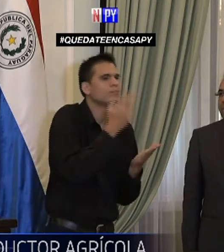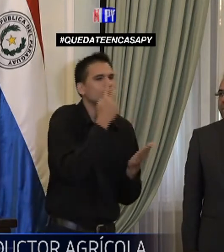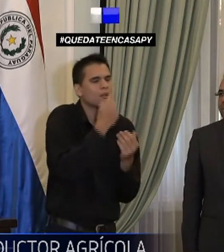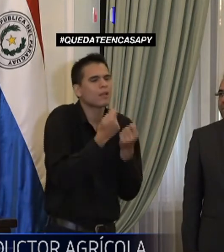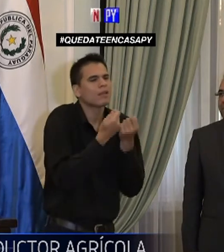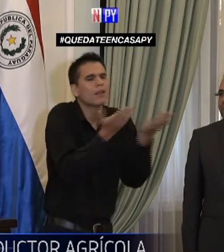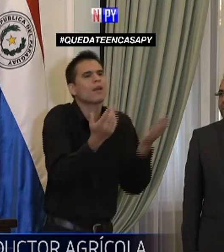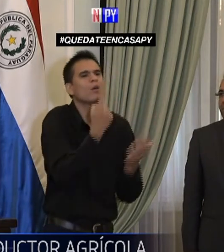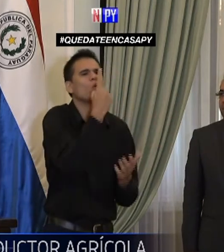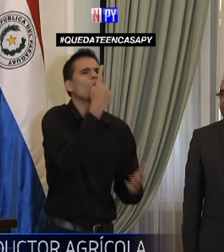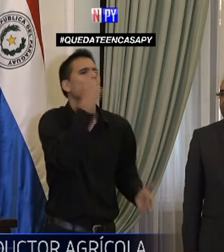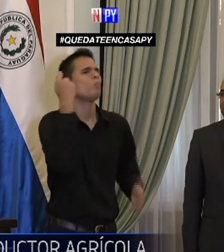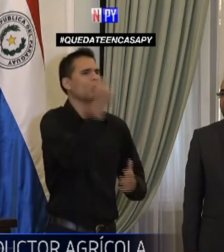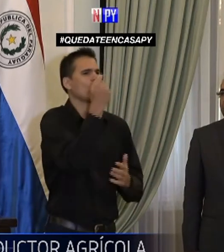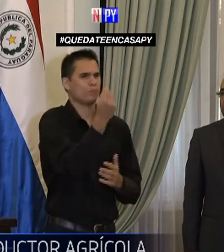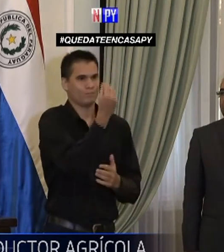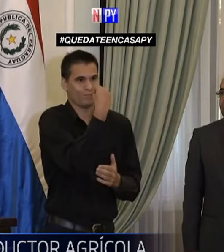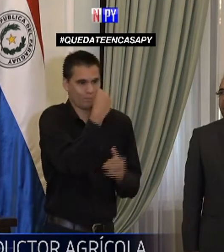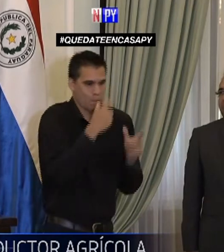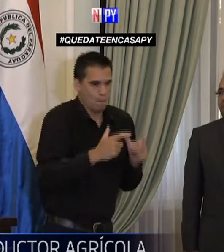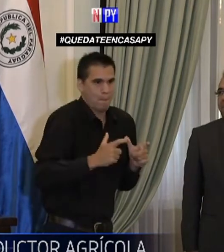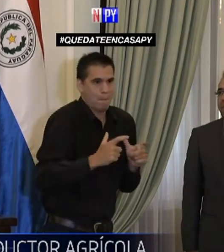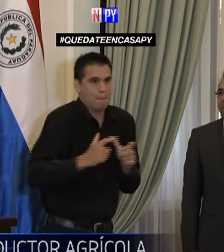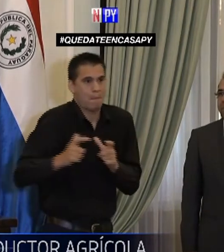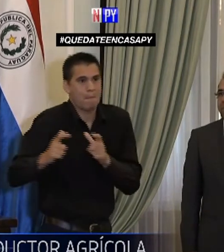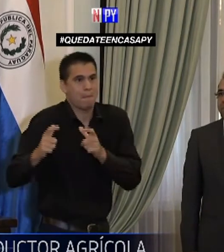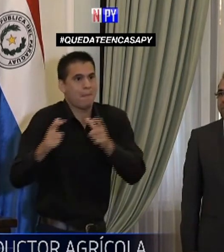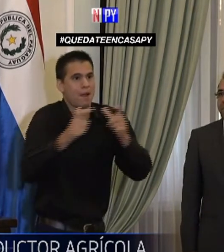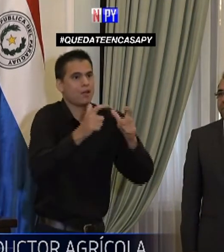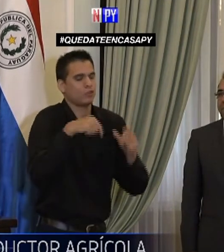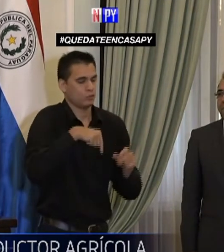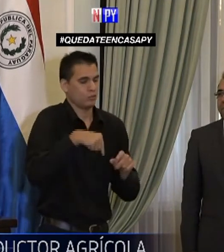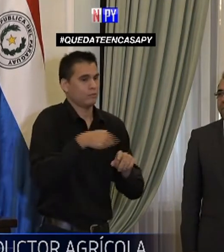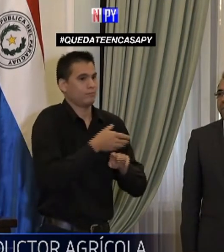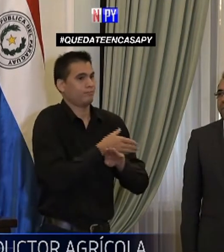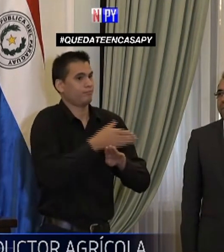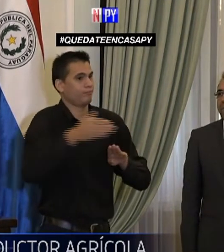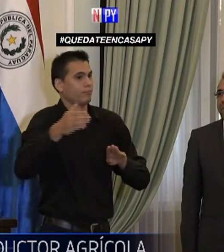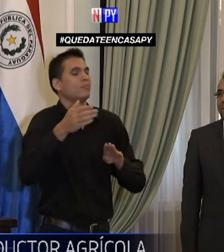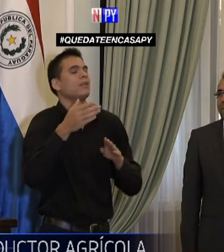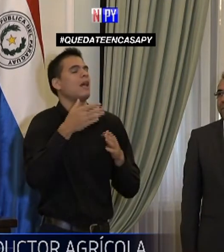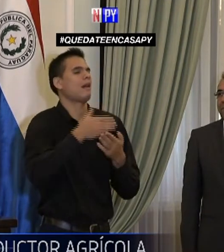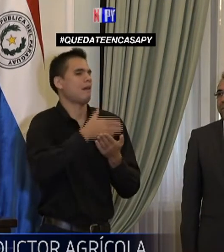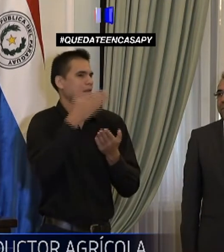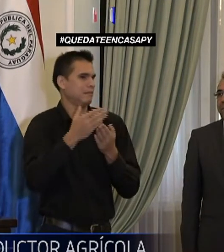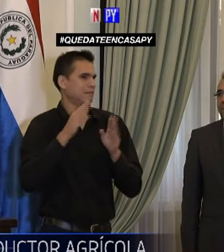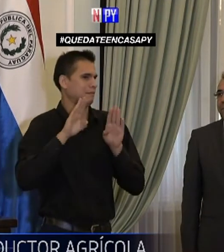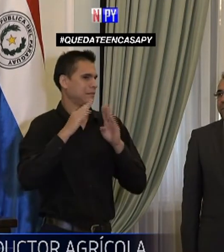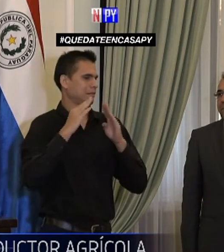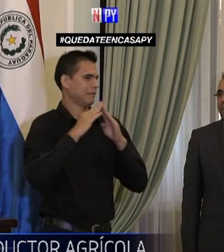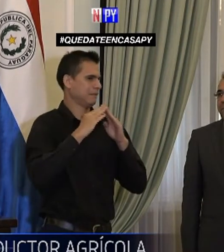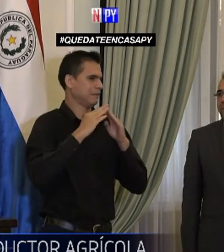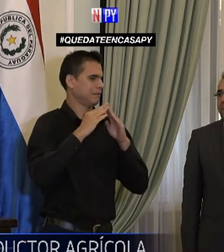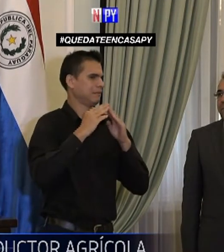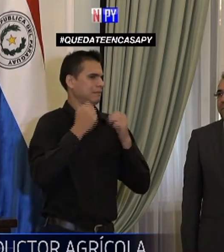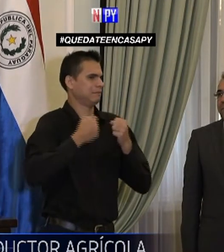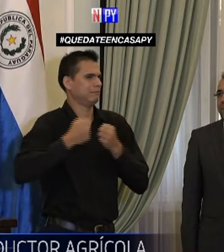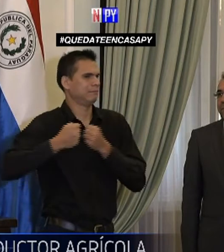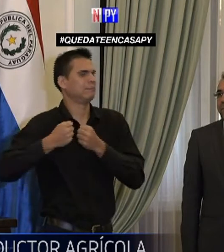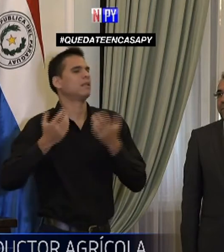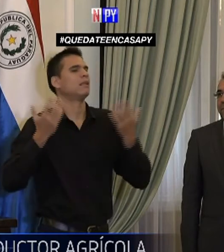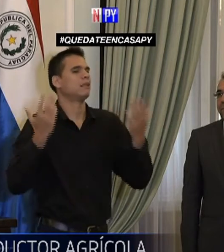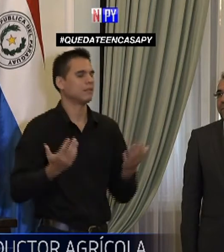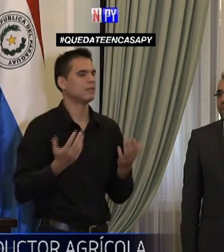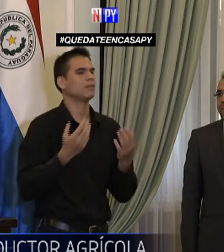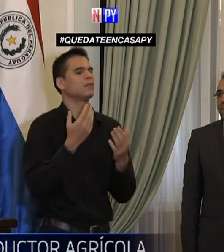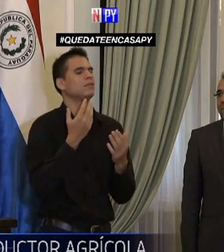platos en el tiempo que dure la cuarentena. Hoy se tiene 345.000 platos asegurados